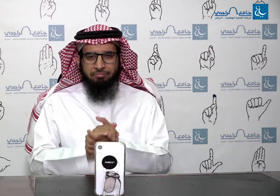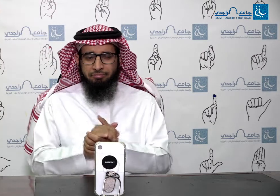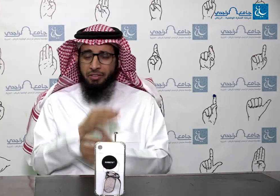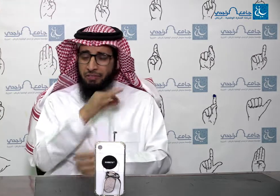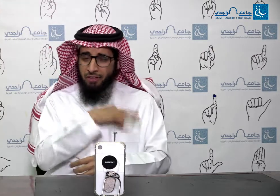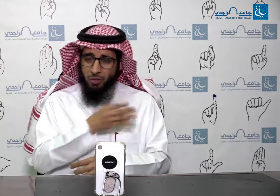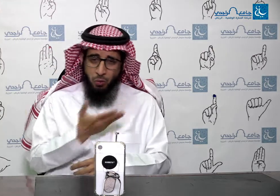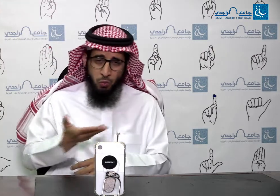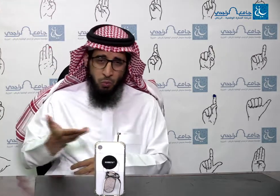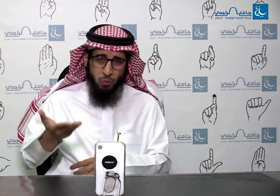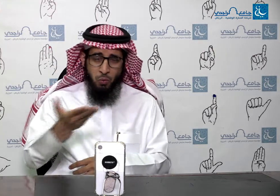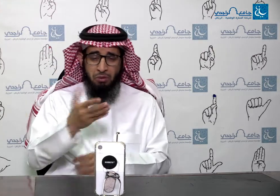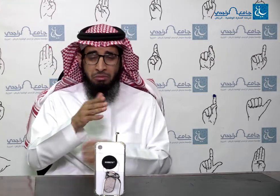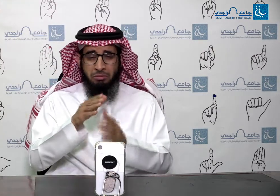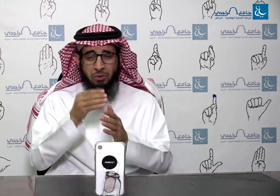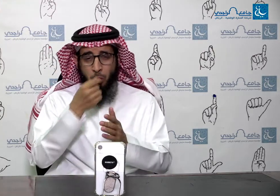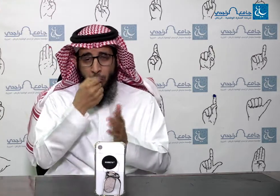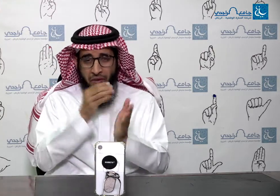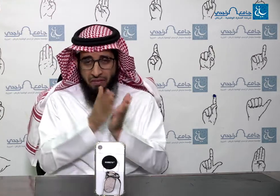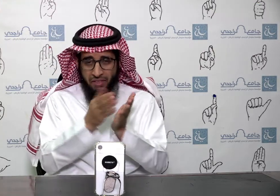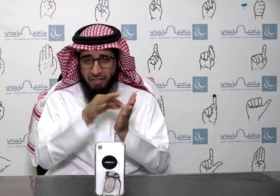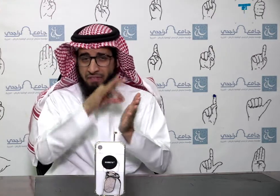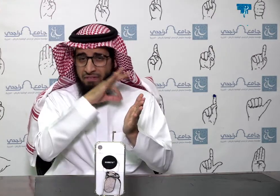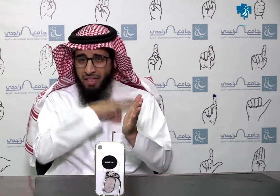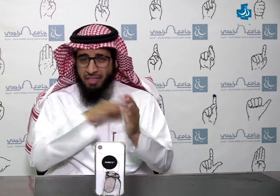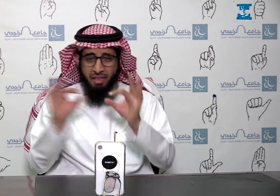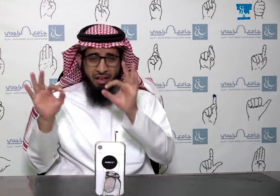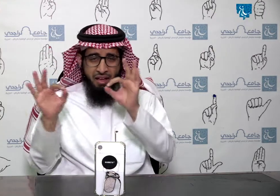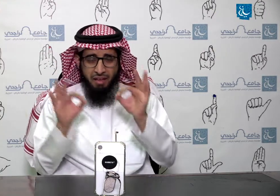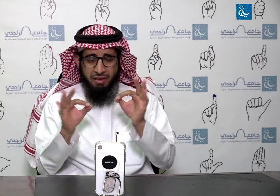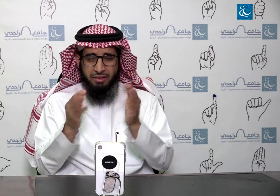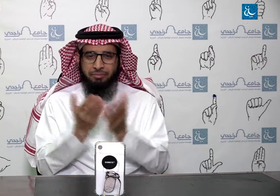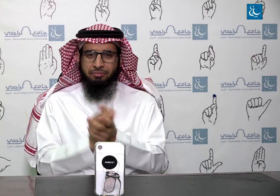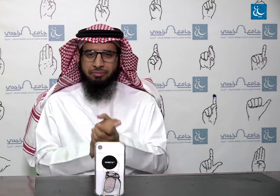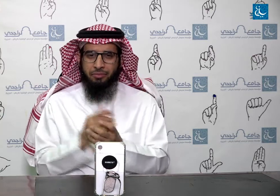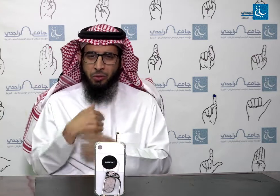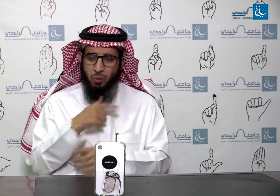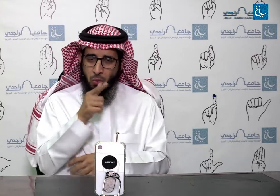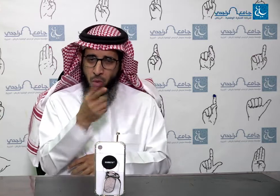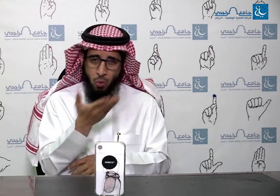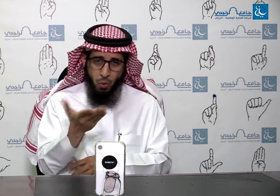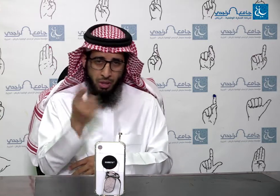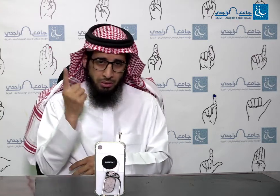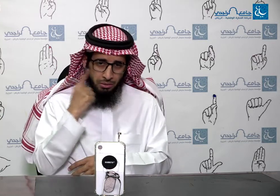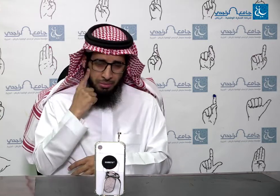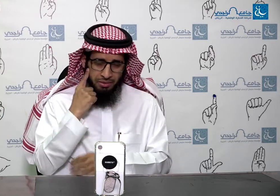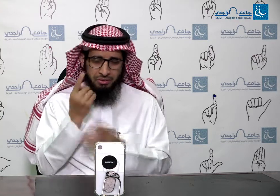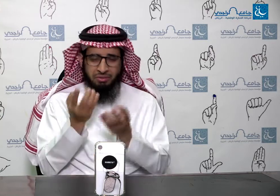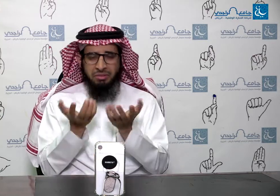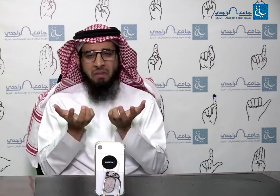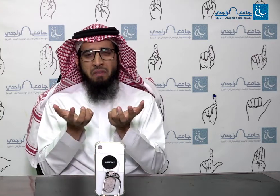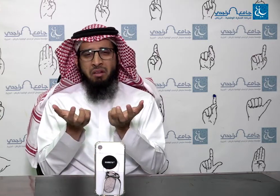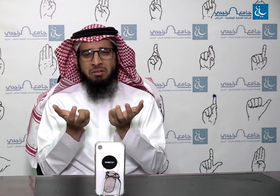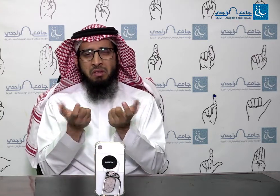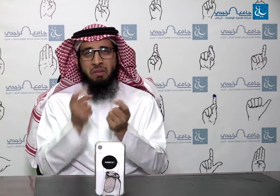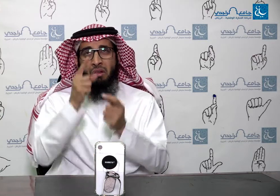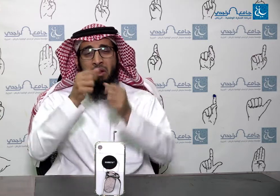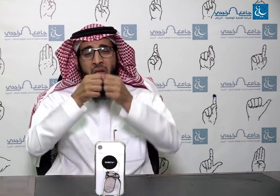بما فيه من الآيات والذكر الحكيم. أقول ما تسمعون وأستغفر الله العظيم الجليل لي ولكم